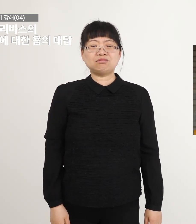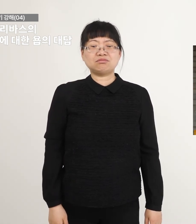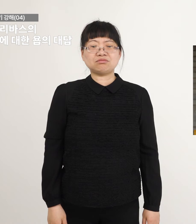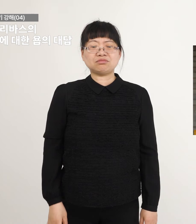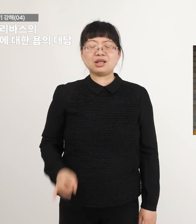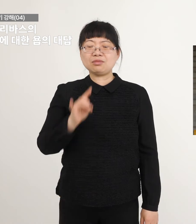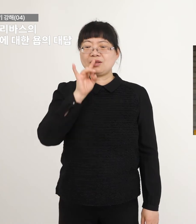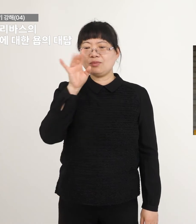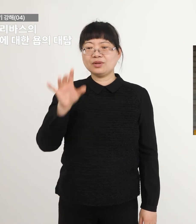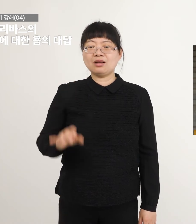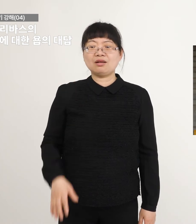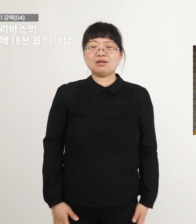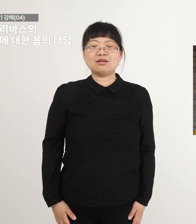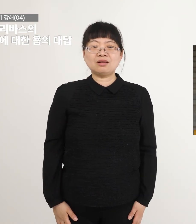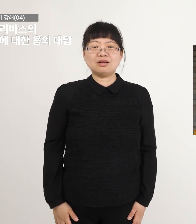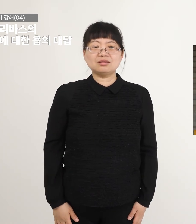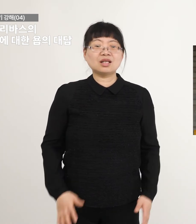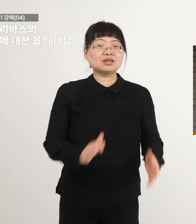그걸 받아 적었어요.